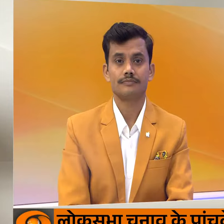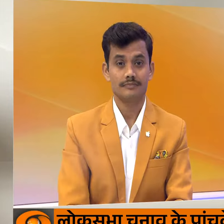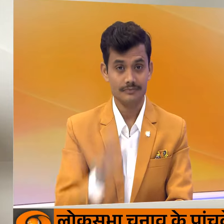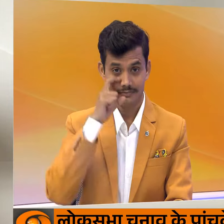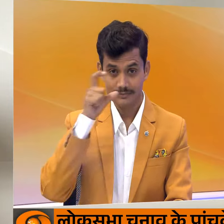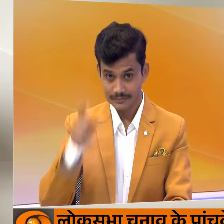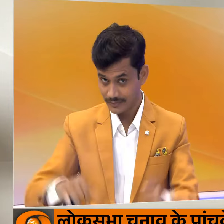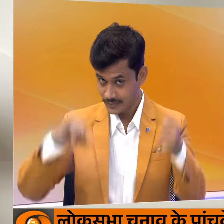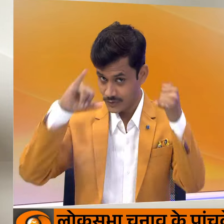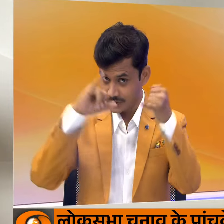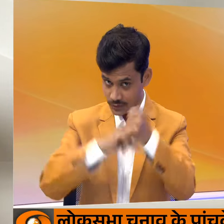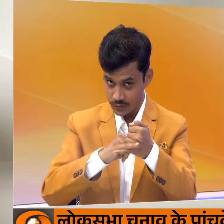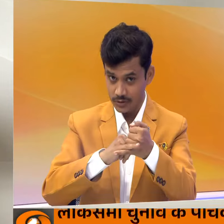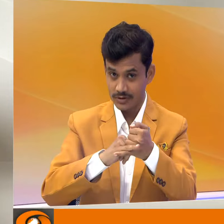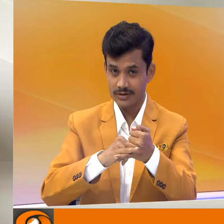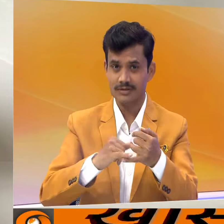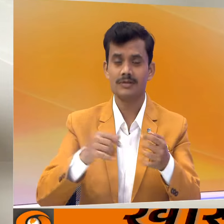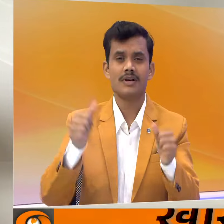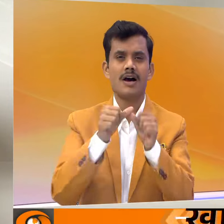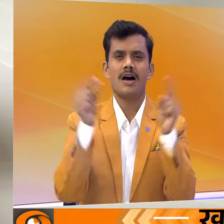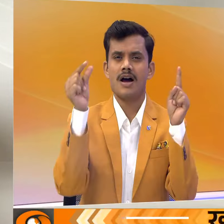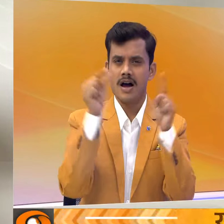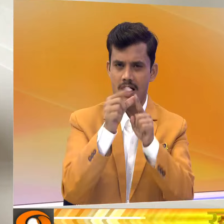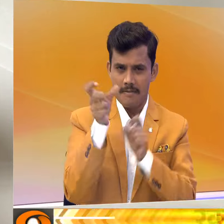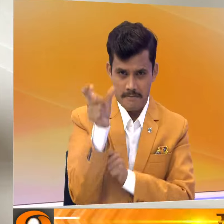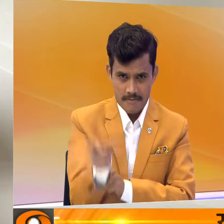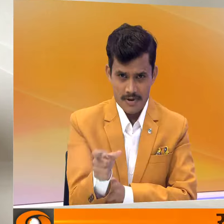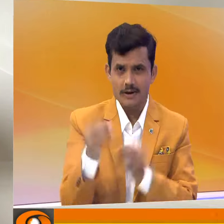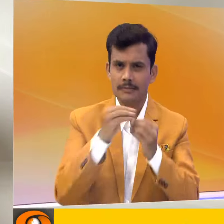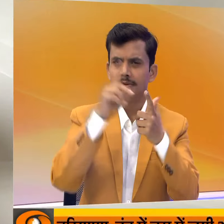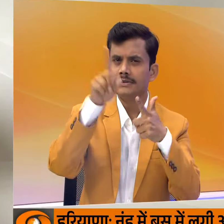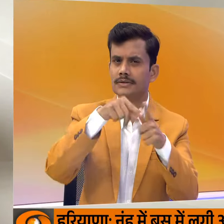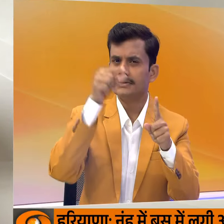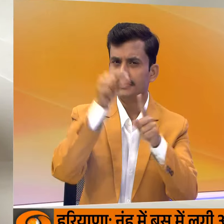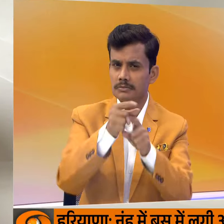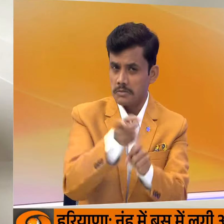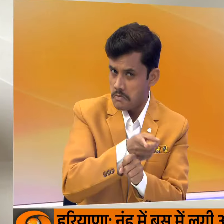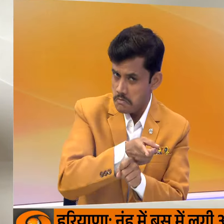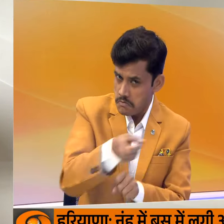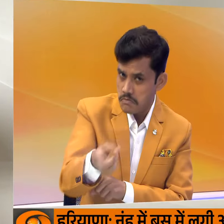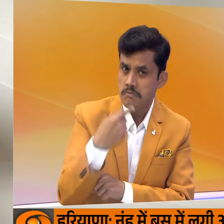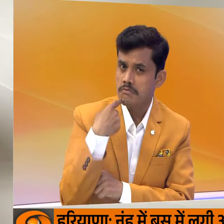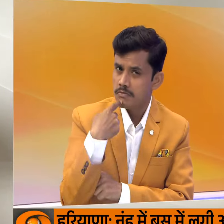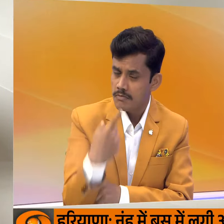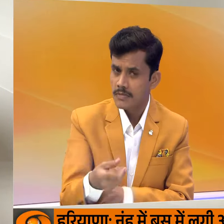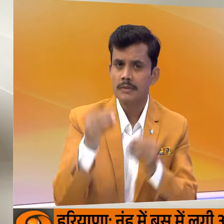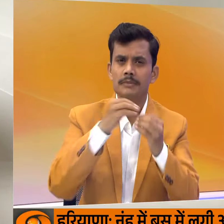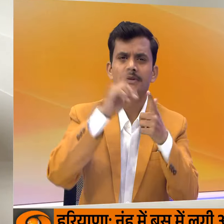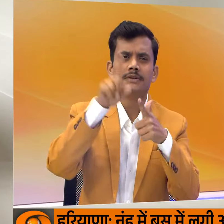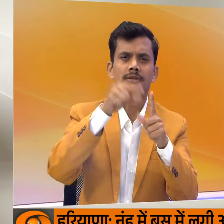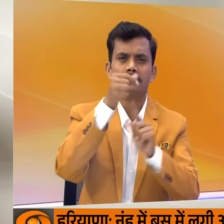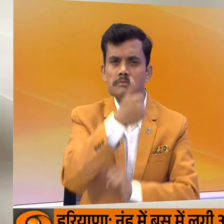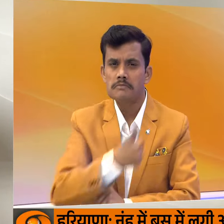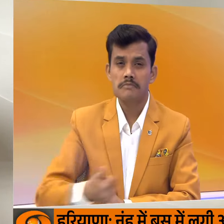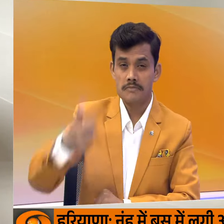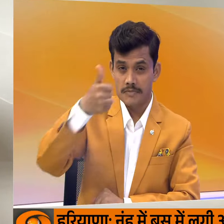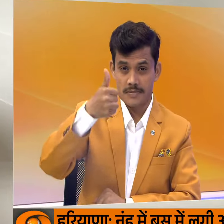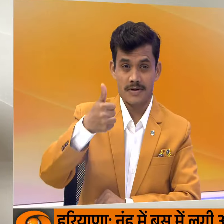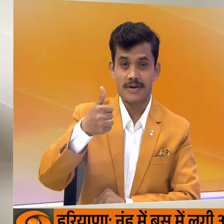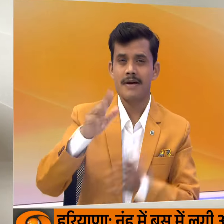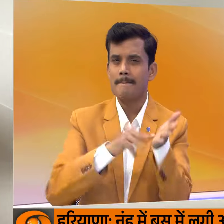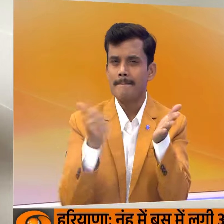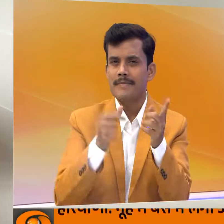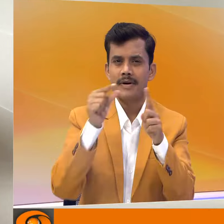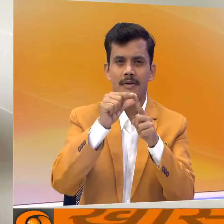और स्वाति मालीवाल मामले में आम आदमी पार्टी द्वारा भारतीय जनता पार्टी पर लगाए गए आरोप का भाजपा नेता और